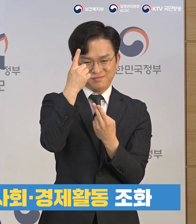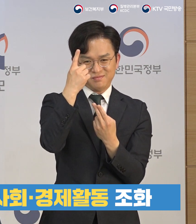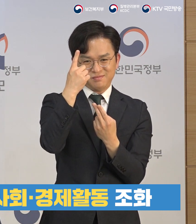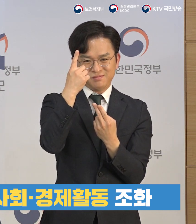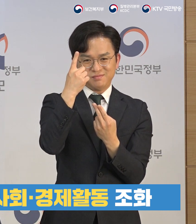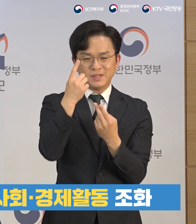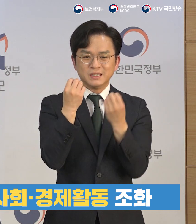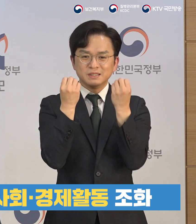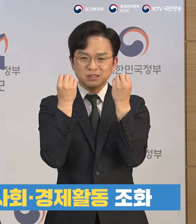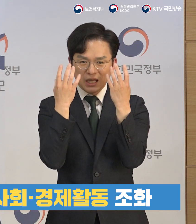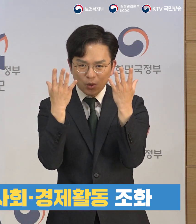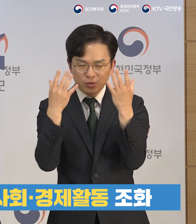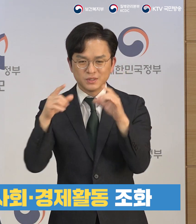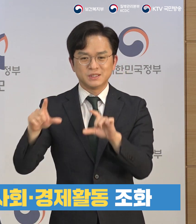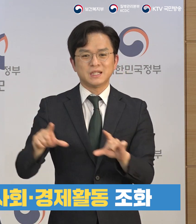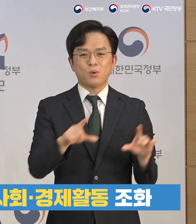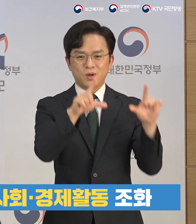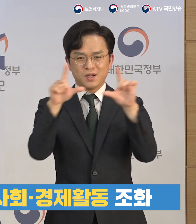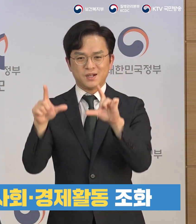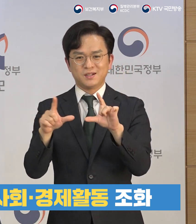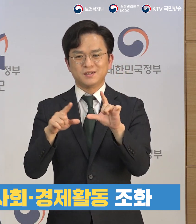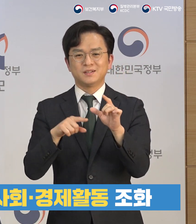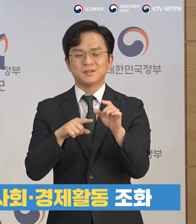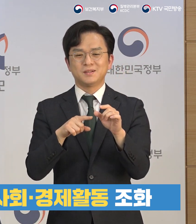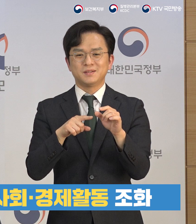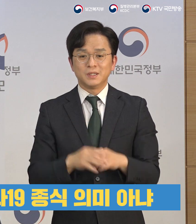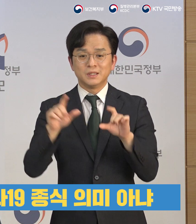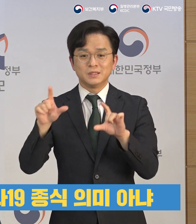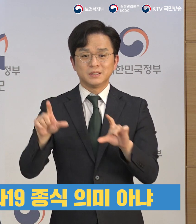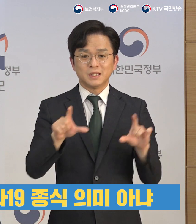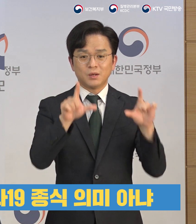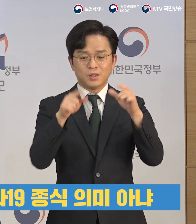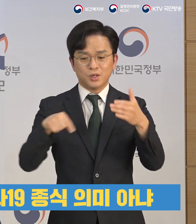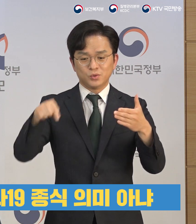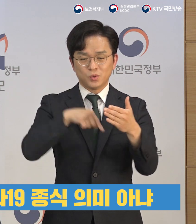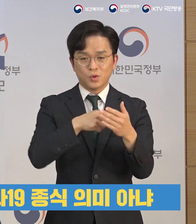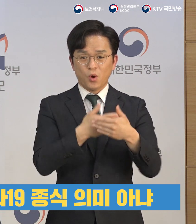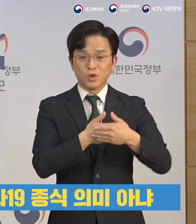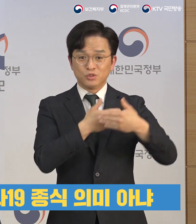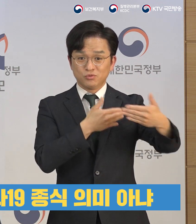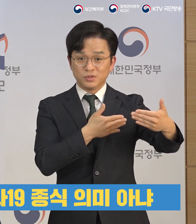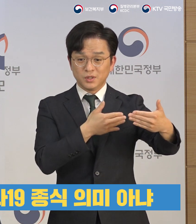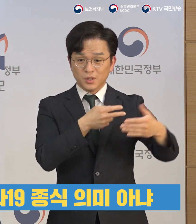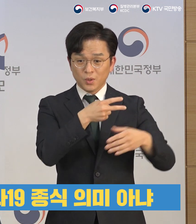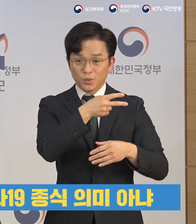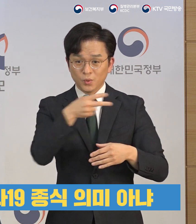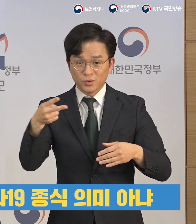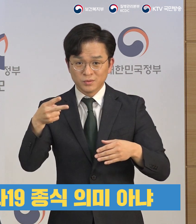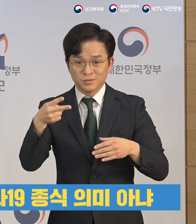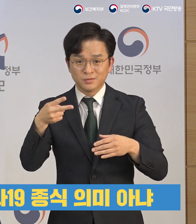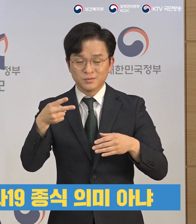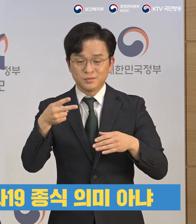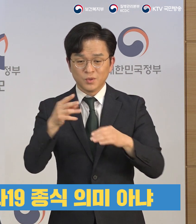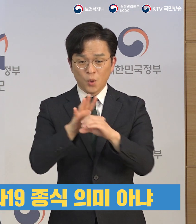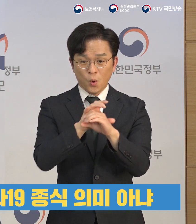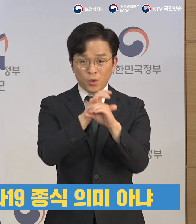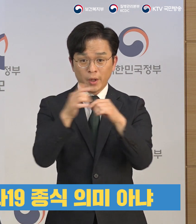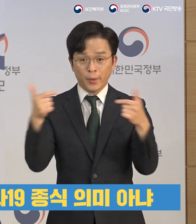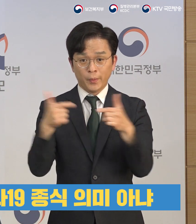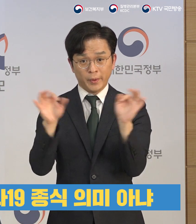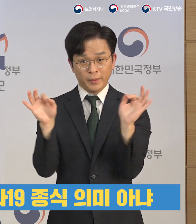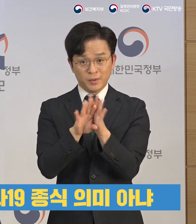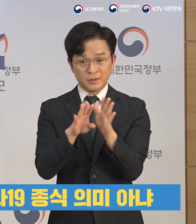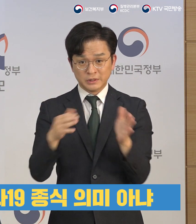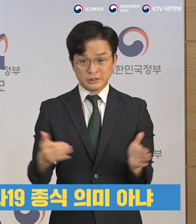있는 균형점을 찾아 가는 새로운 일상입니다 생활 속 그리 2기는 콜라 이후에 종식을 의미하는